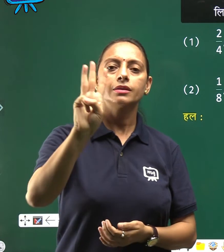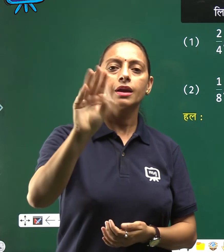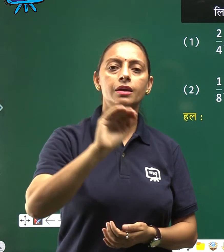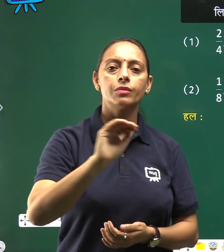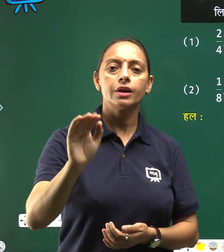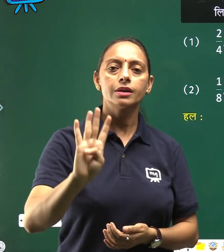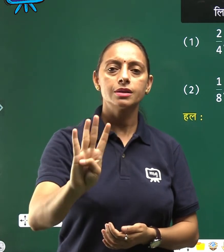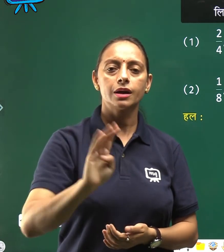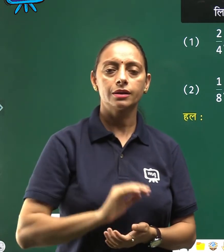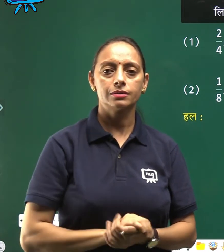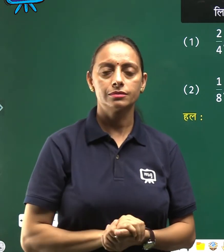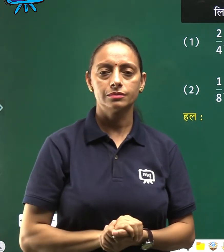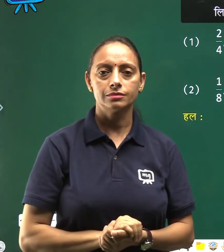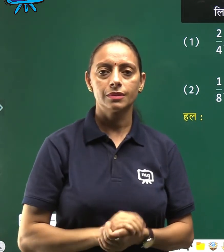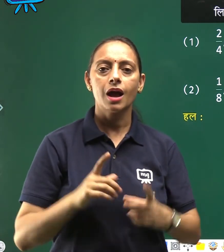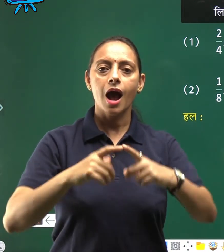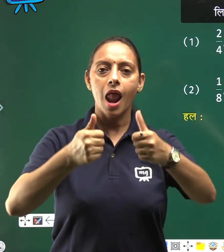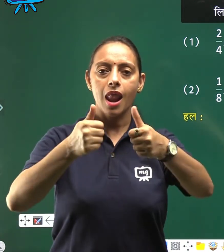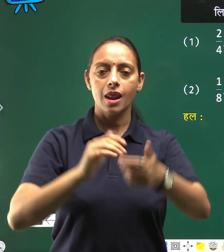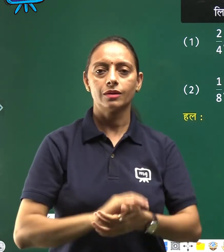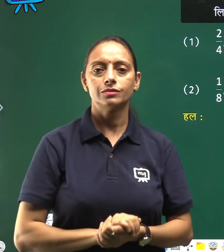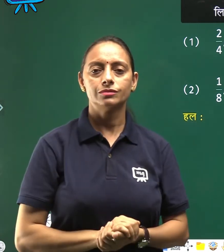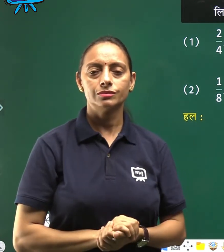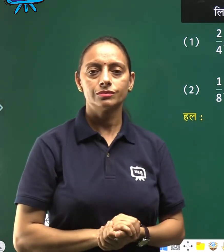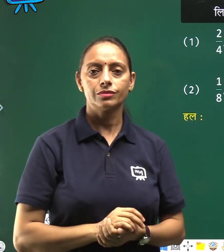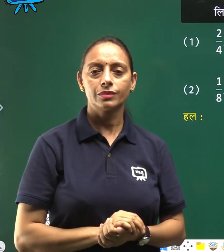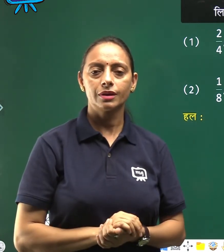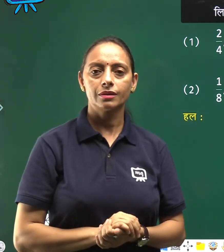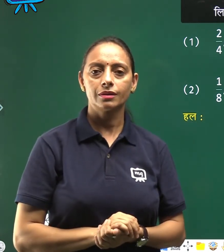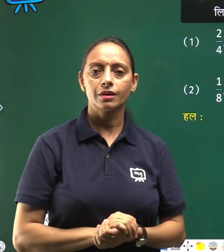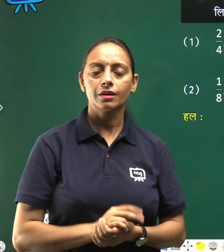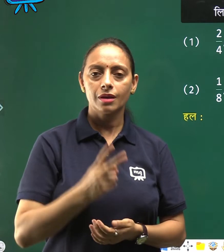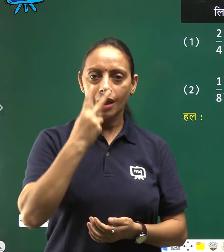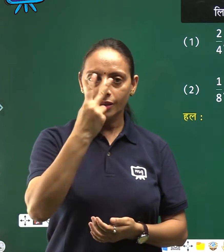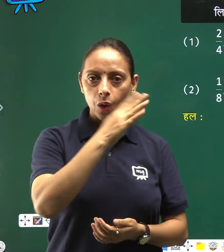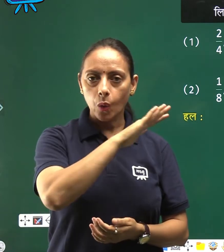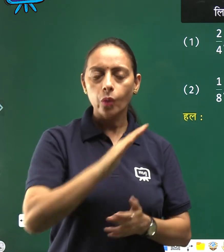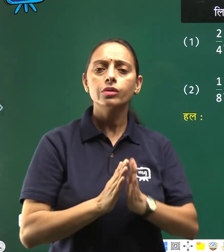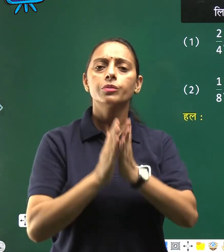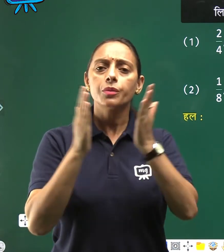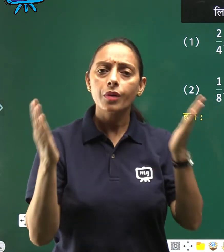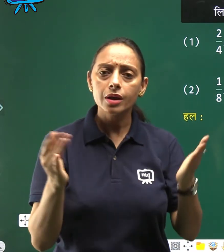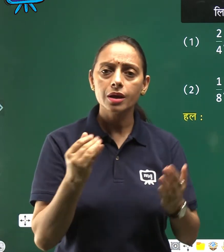चार। हल, देखो सबसे बड़ी संख्या कौन सी है,